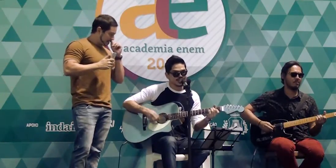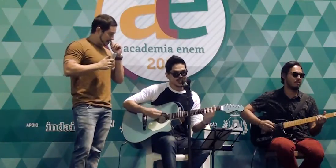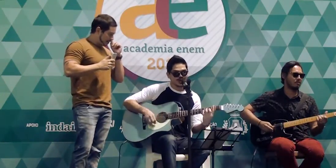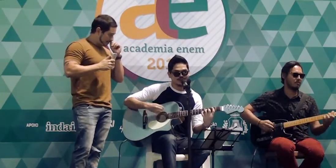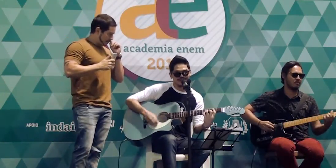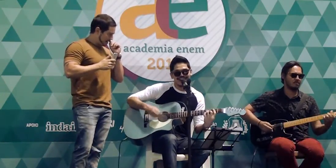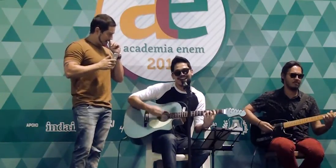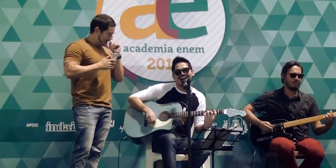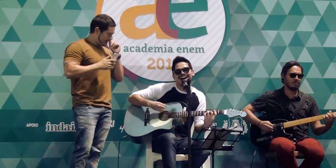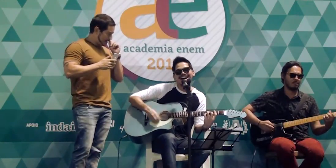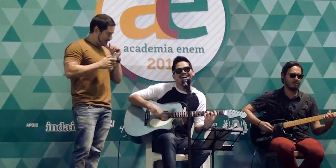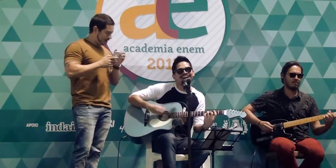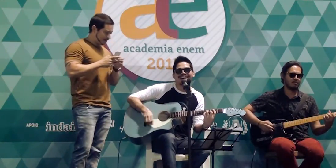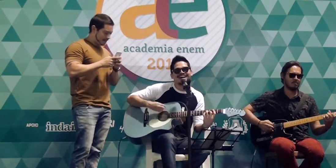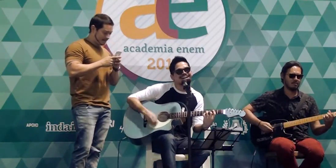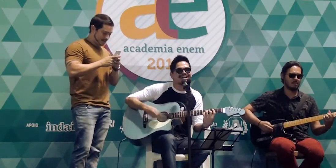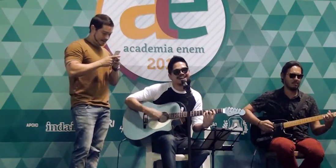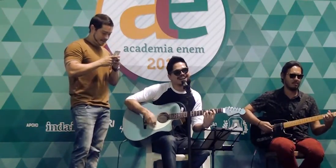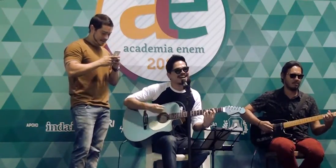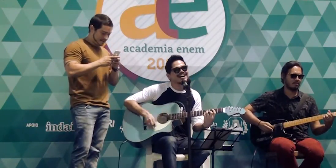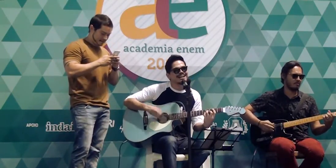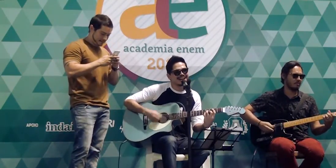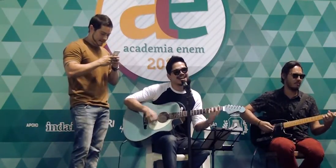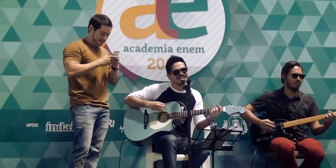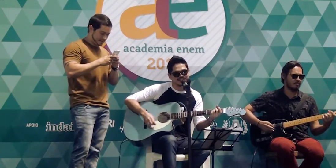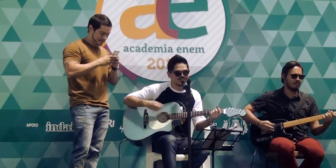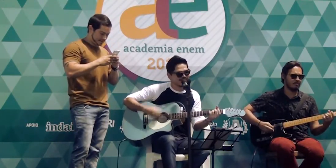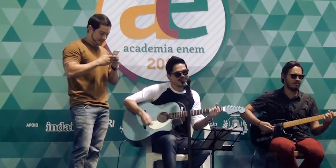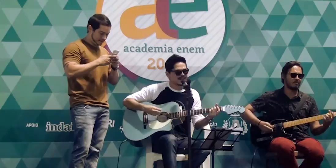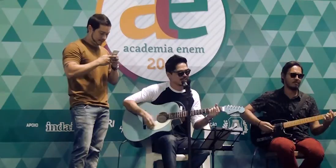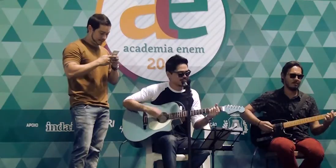e selvagem.